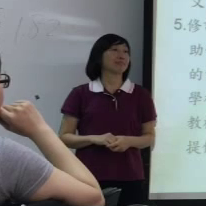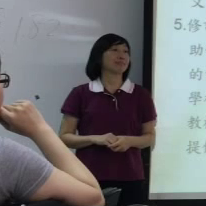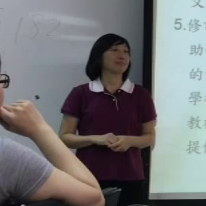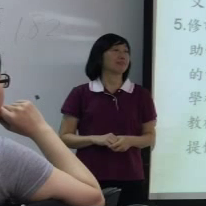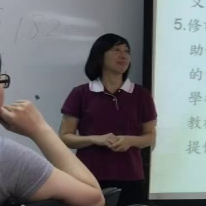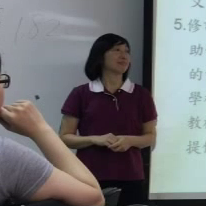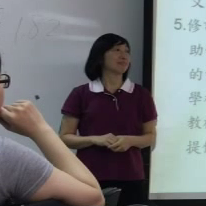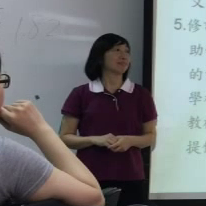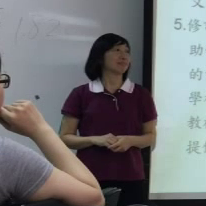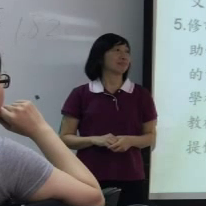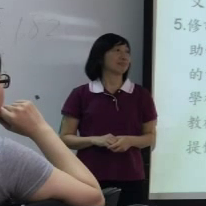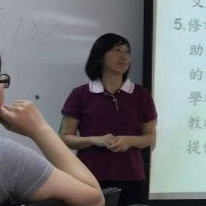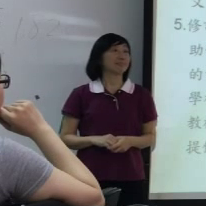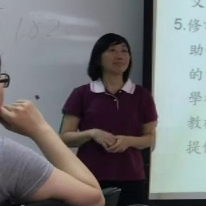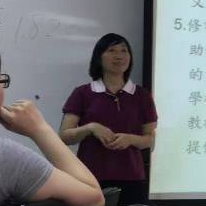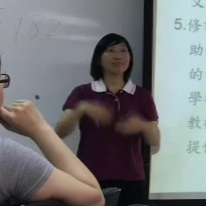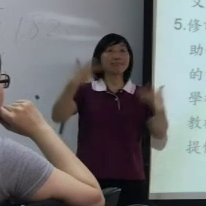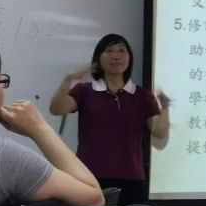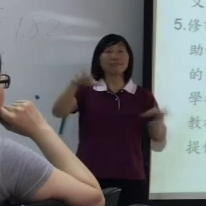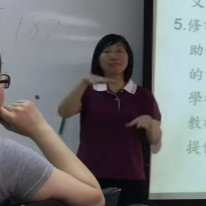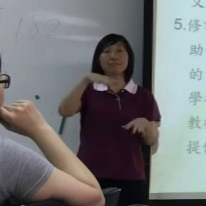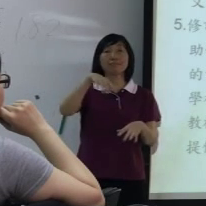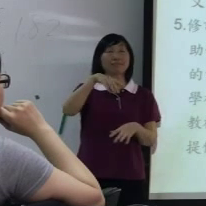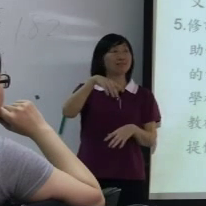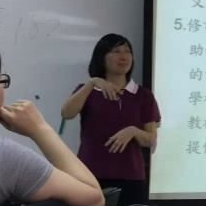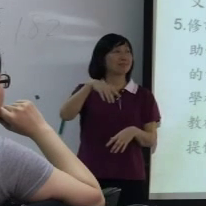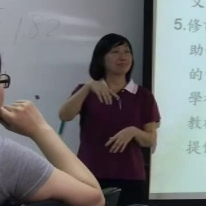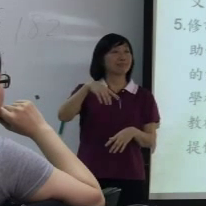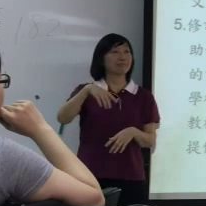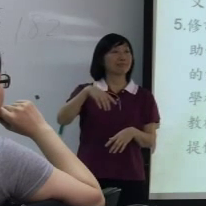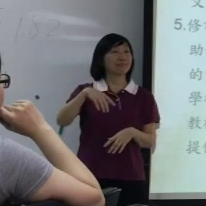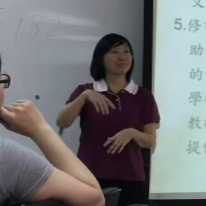文很多，